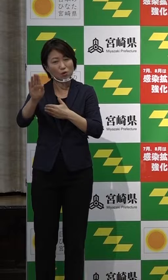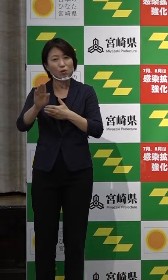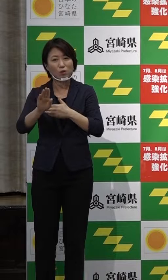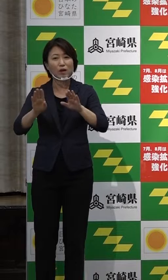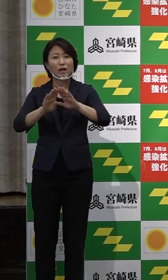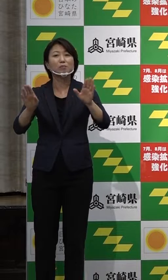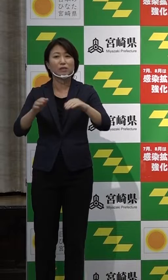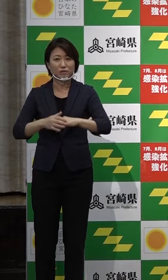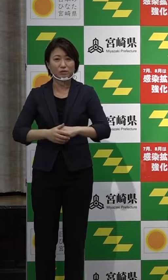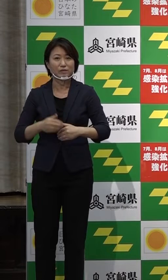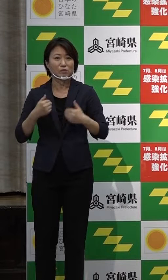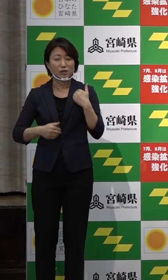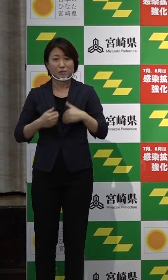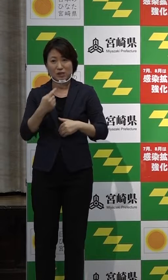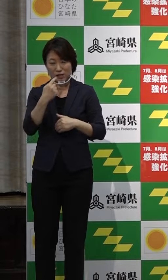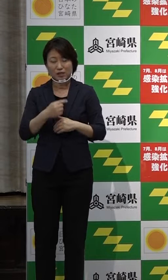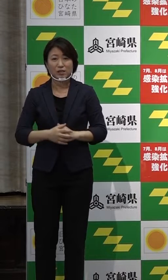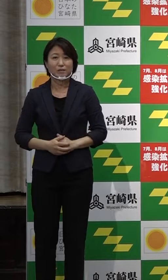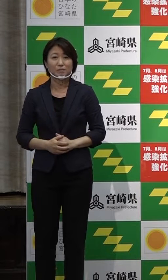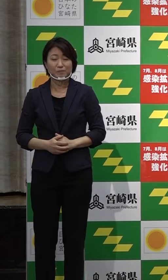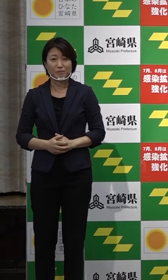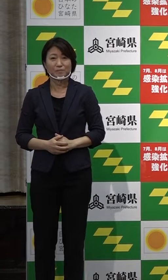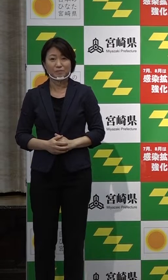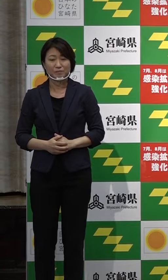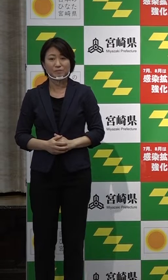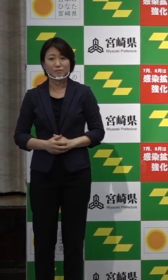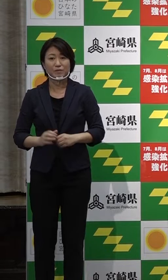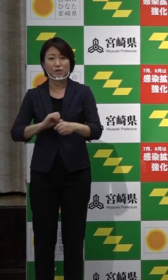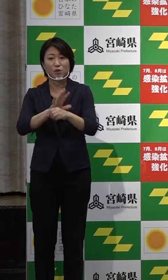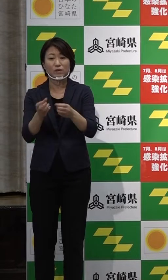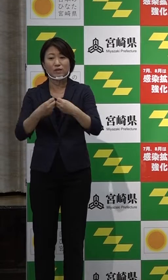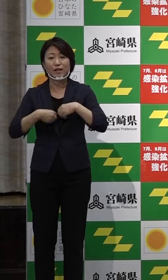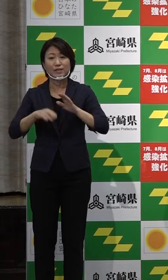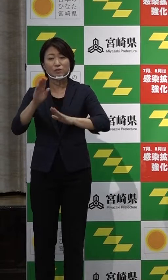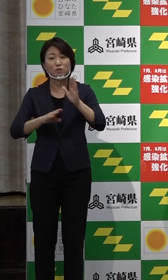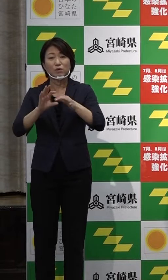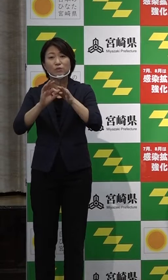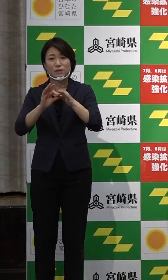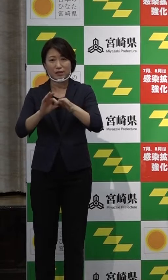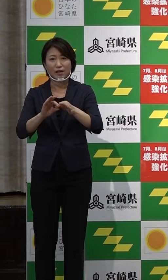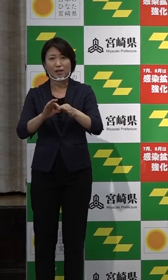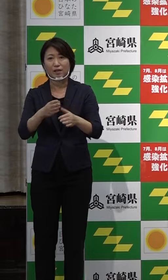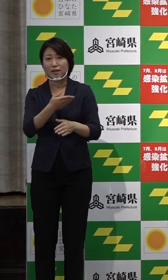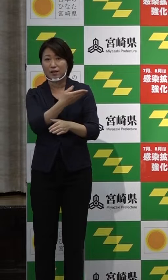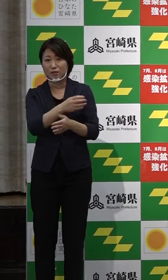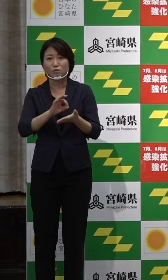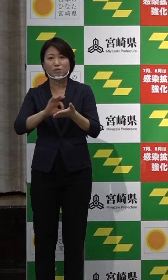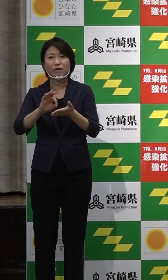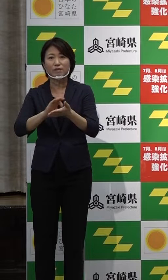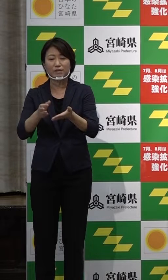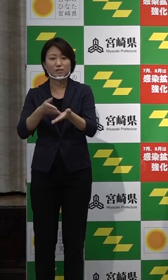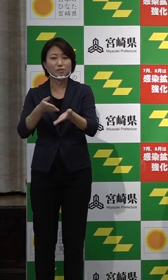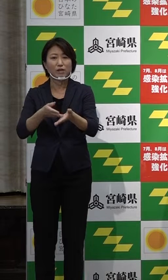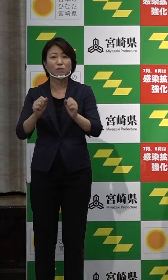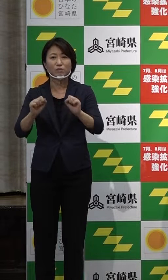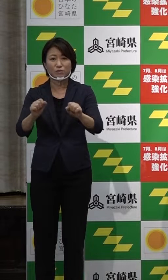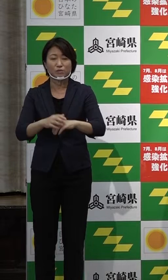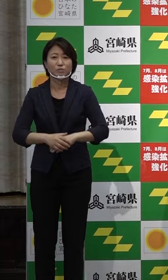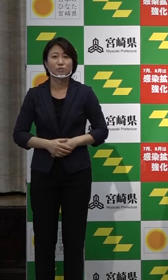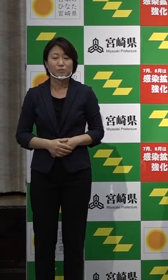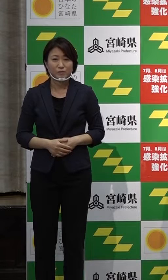ところであります。それでは今後の感染状況につきまして、このモニターを使いながら報告を申し上げます